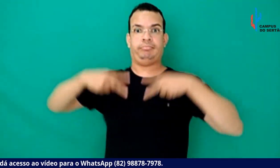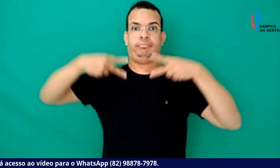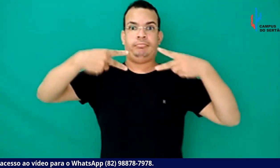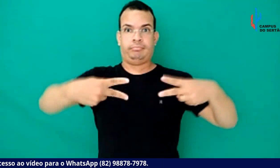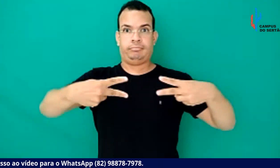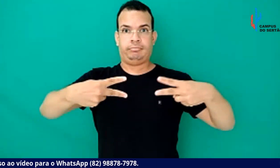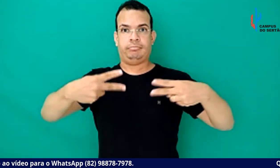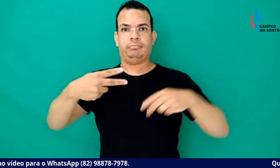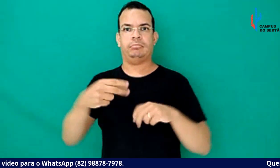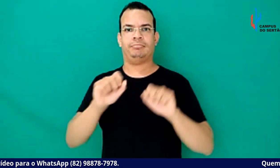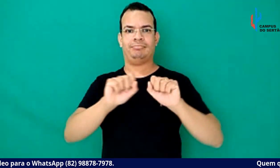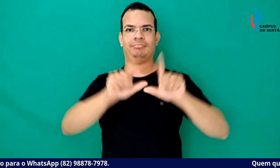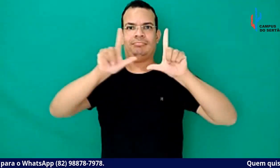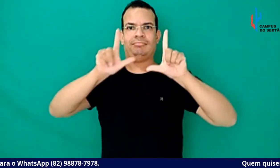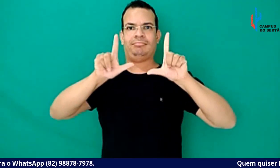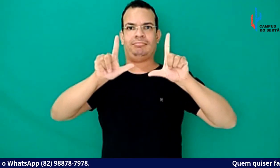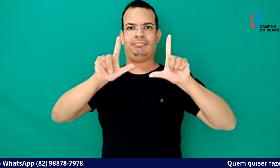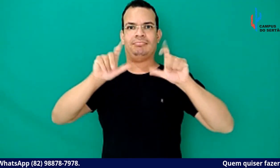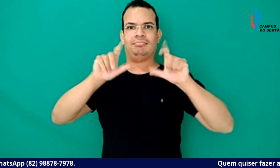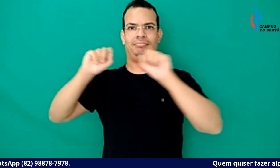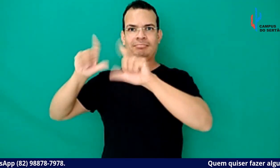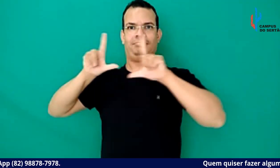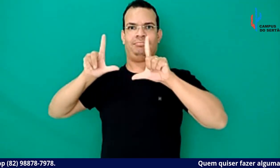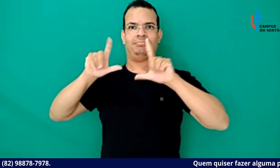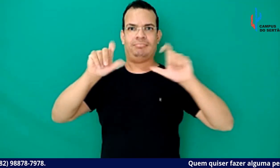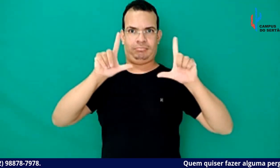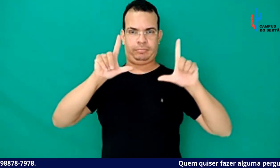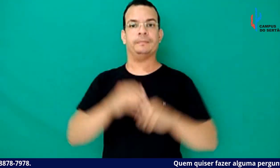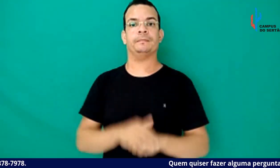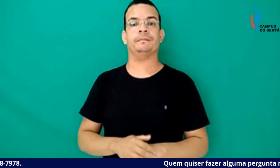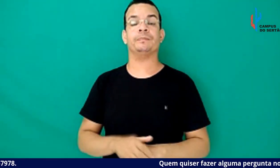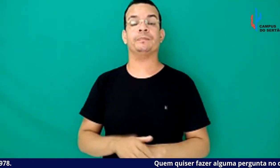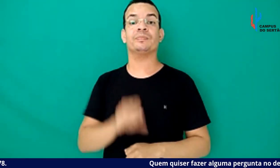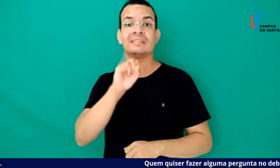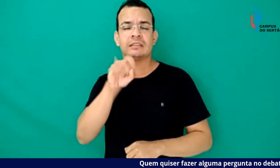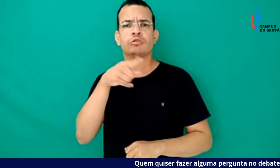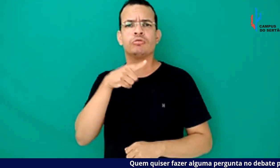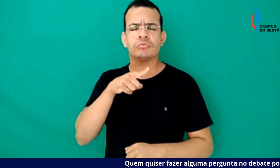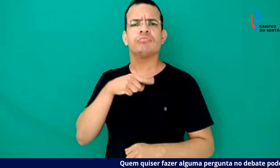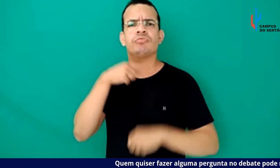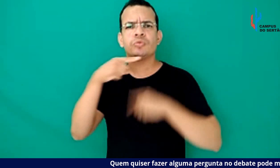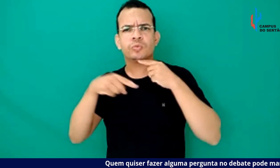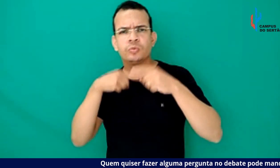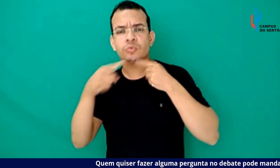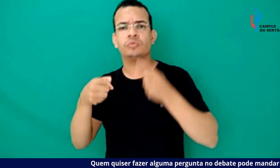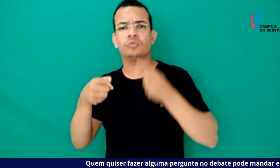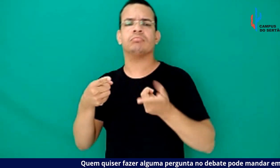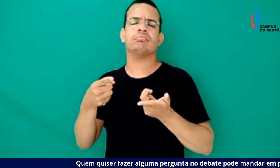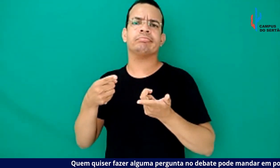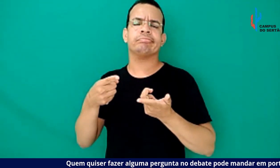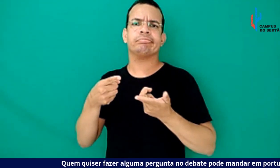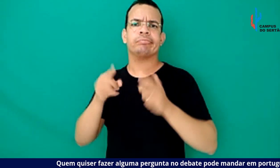WhatsApp apresentado aqui para vocês indicarem as informações ou as dúvidas que vocês